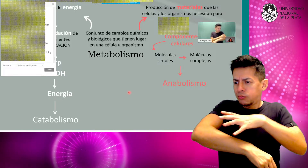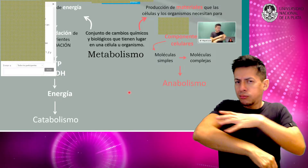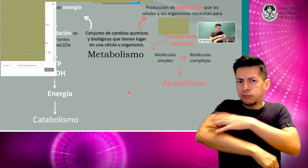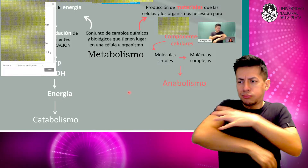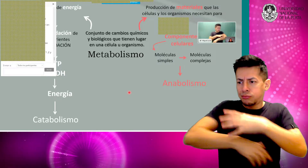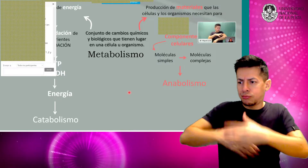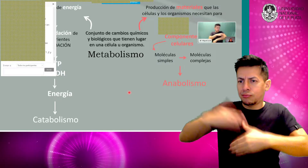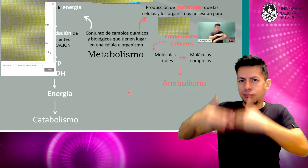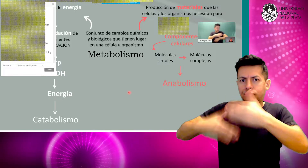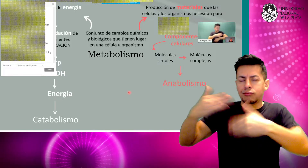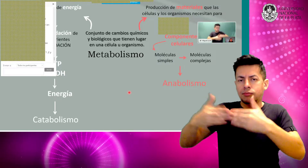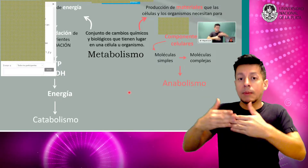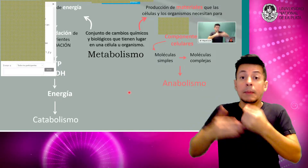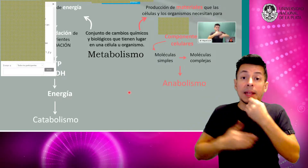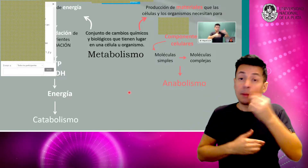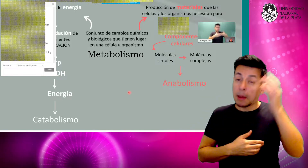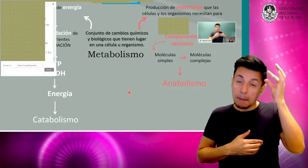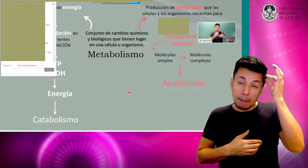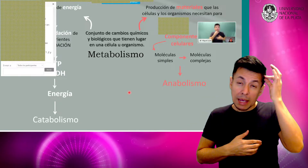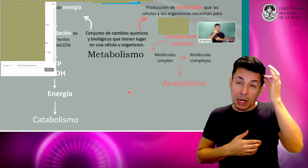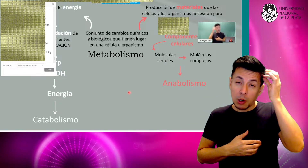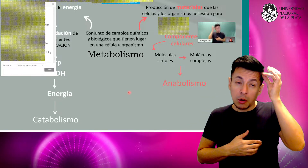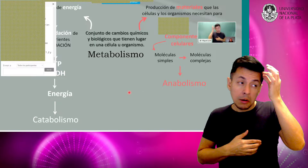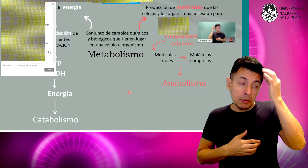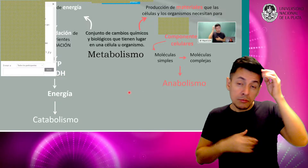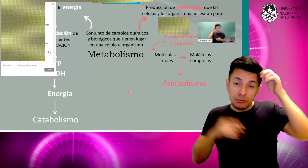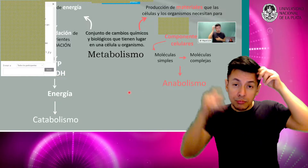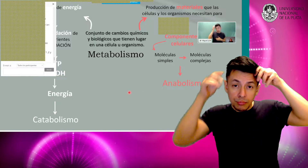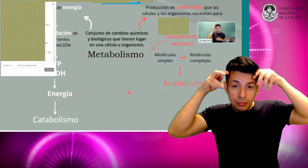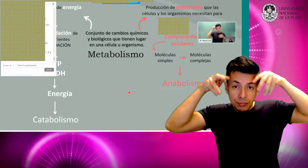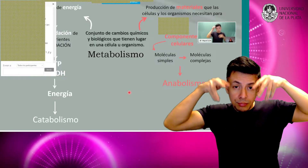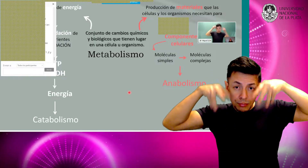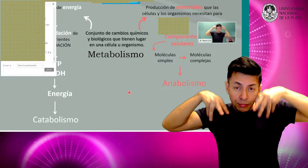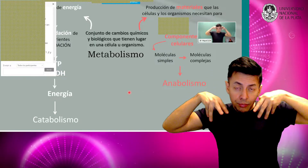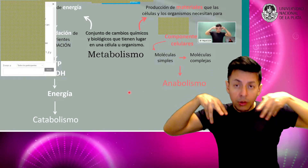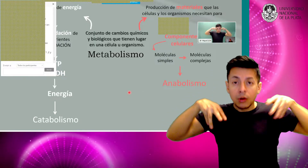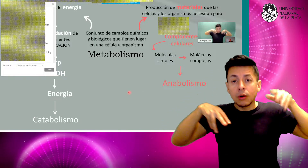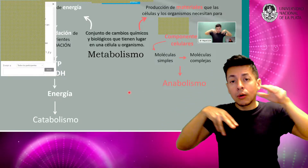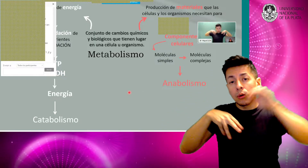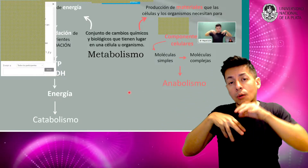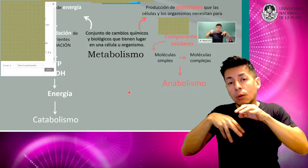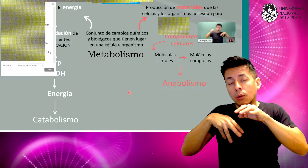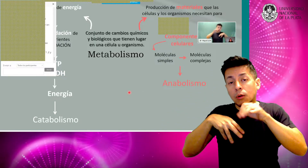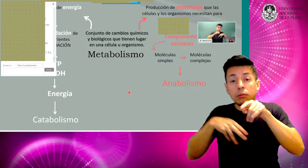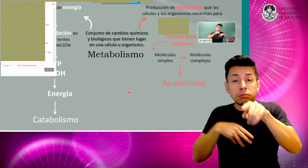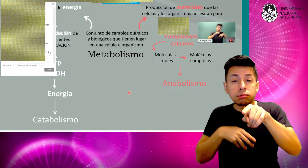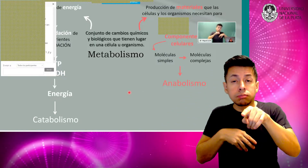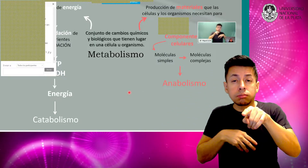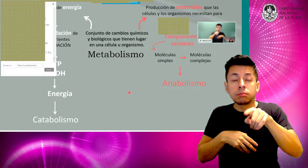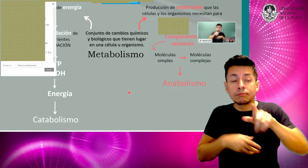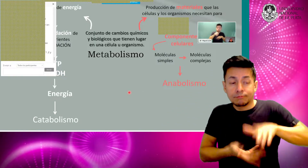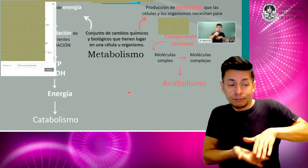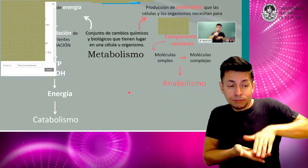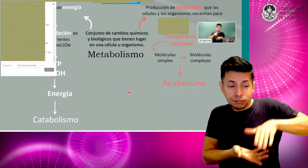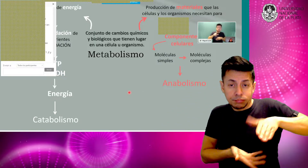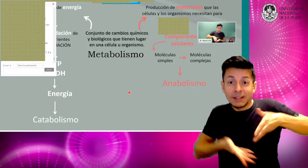Cuando nos crece el pelo, cualquier ejemplo que se les ocurra, incluso a medida que vamos creciendo en el tiempo también,